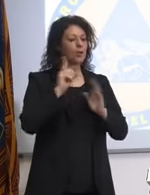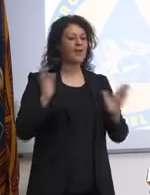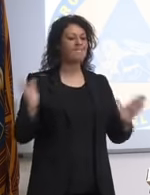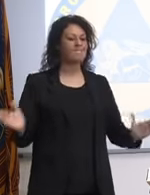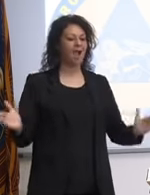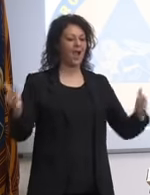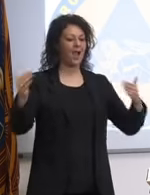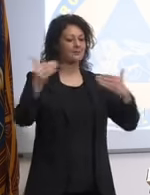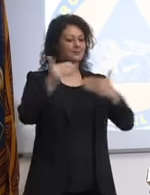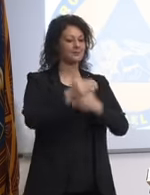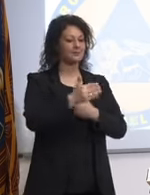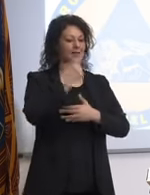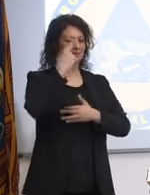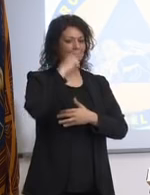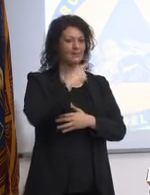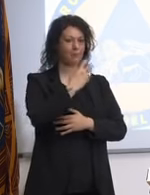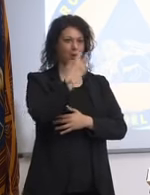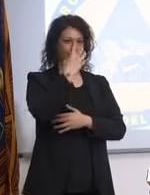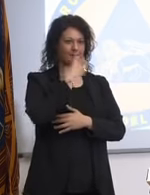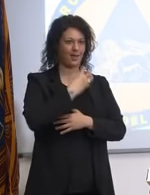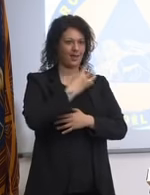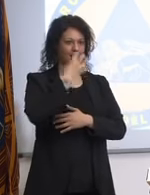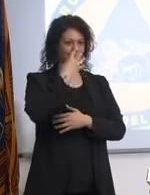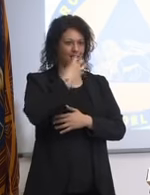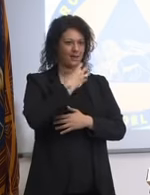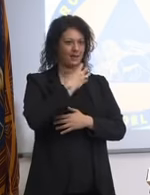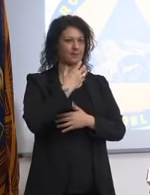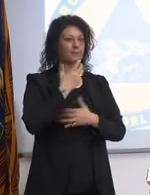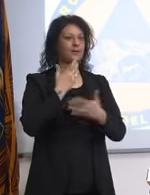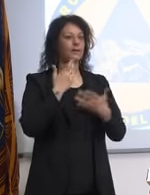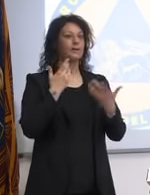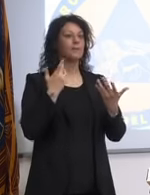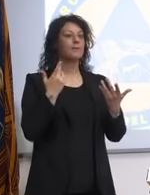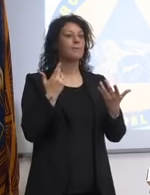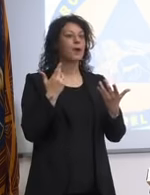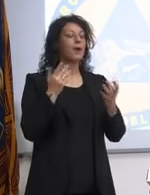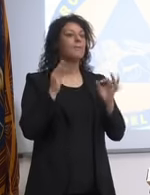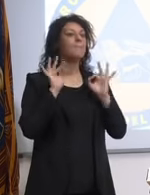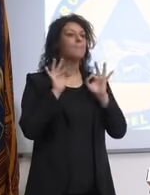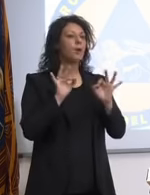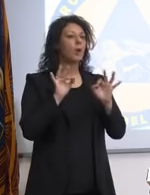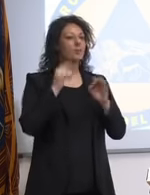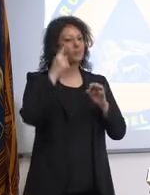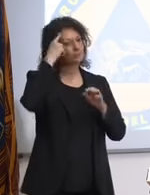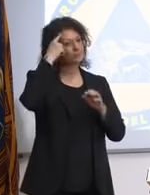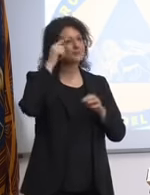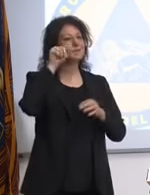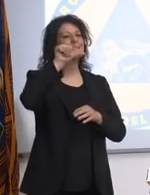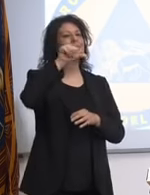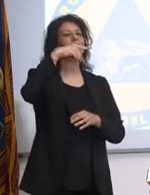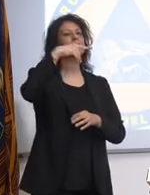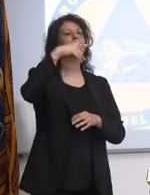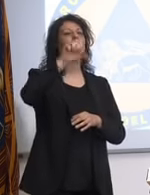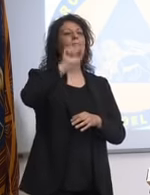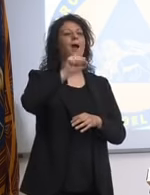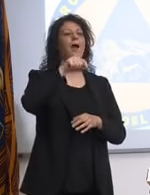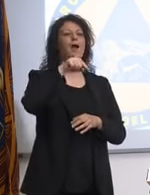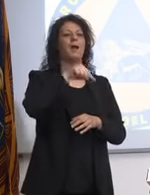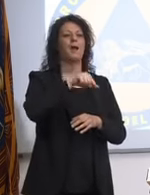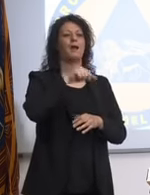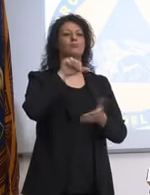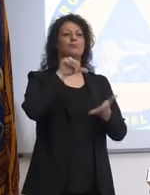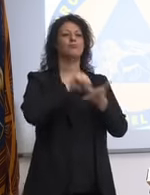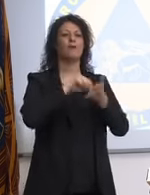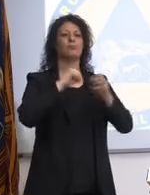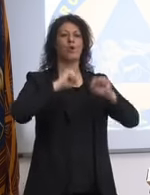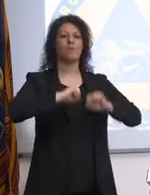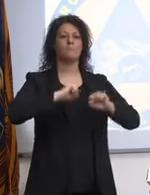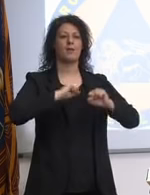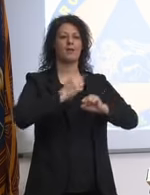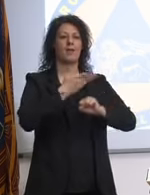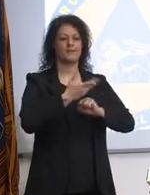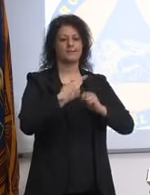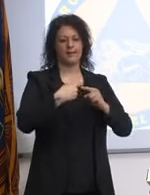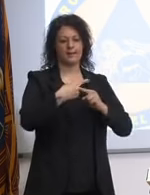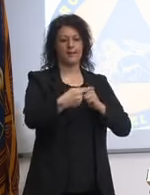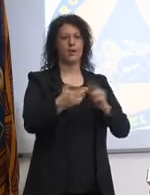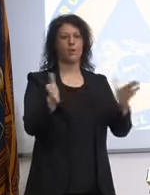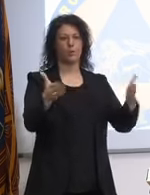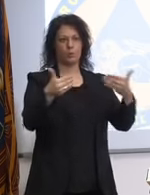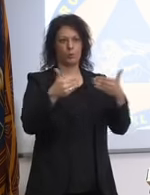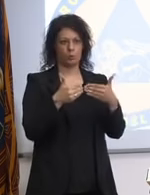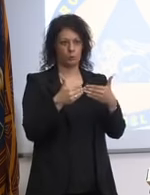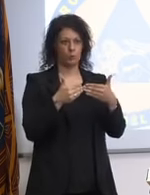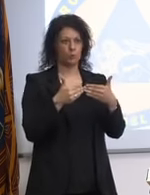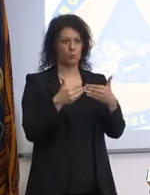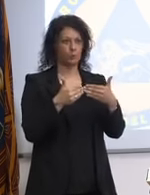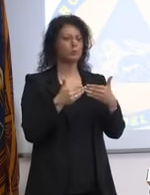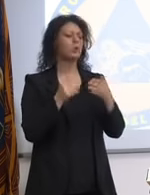il problema è l'introito che arriva maggiormente dalle spa, che sappiamo, come appunto rimarcava, essere chiuse. Capisco anche il problema